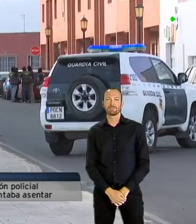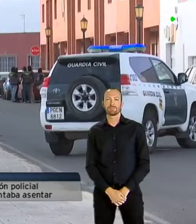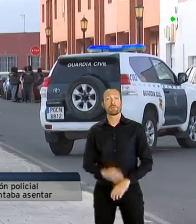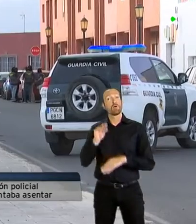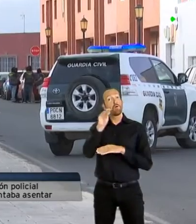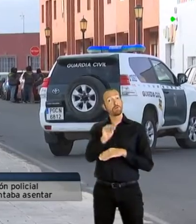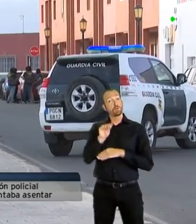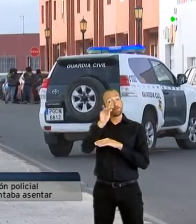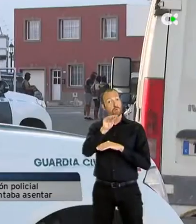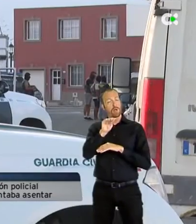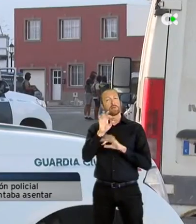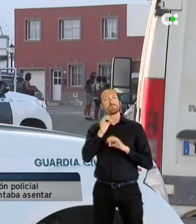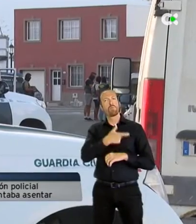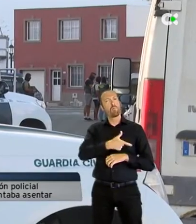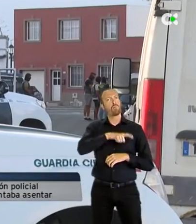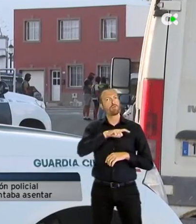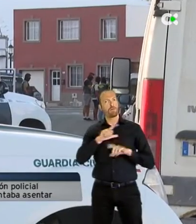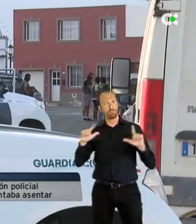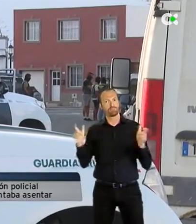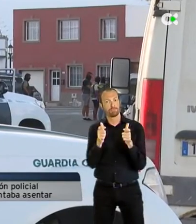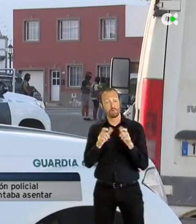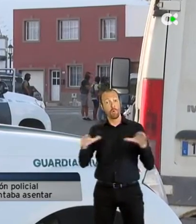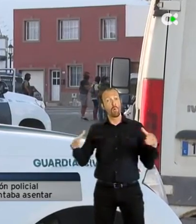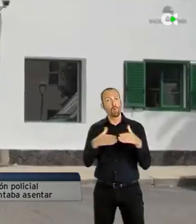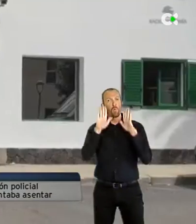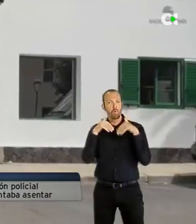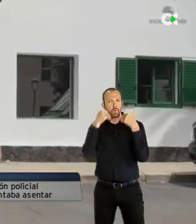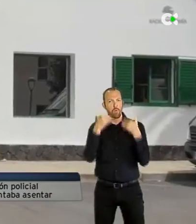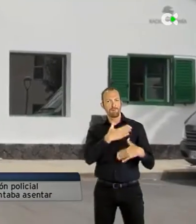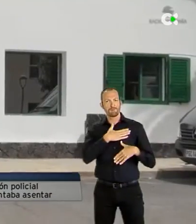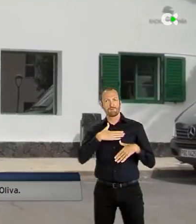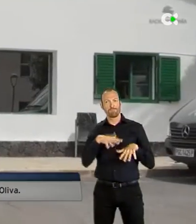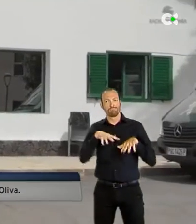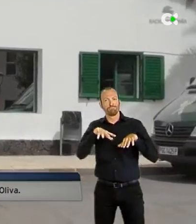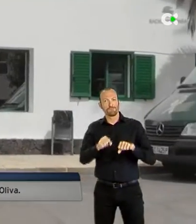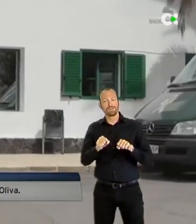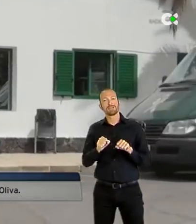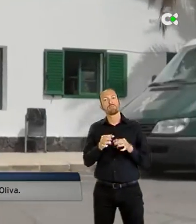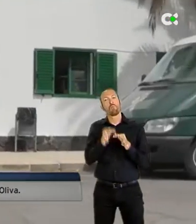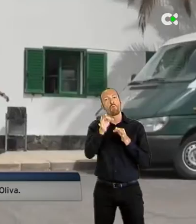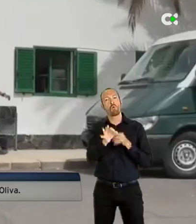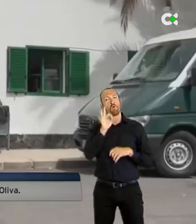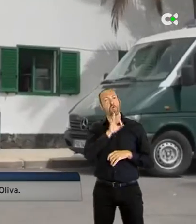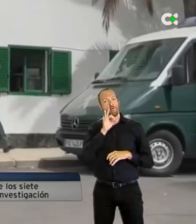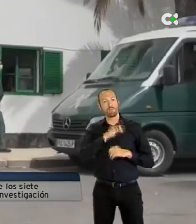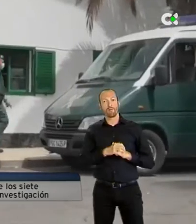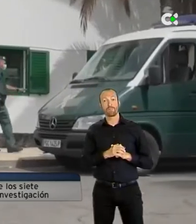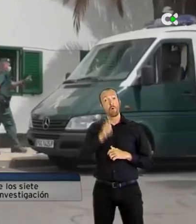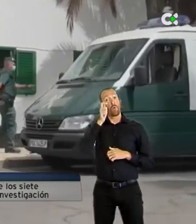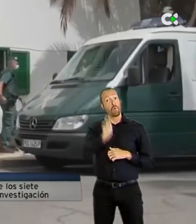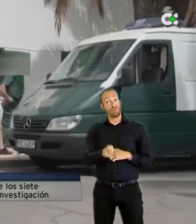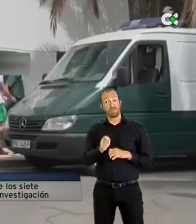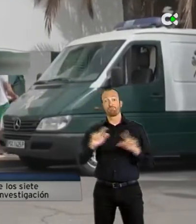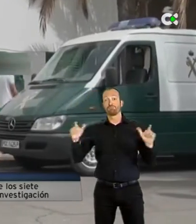En Fuerteventura, operación policial contra una banda que se intentaba asentar en el municipio de La Oliva. El juez ha enviado